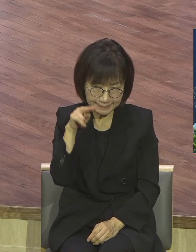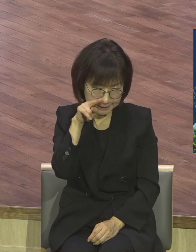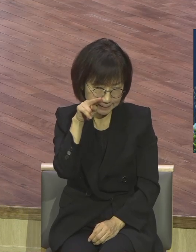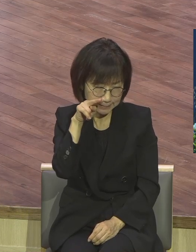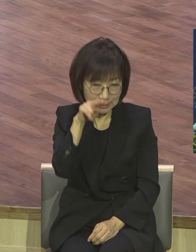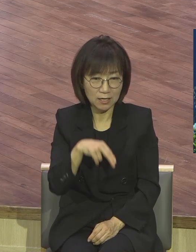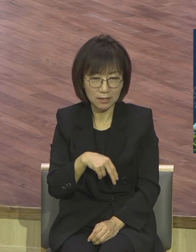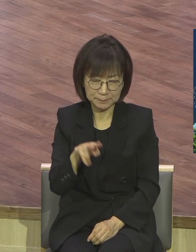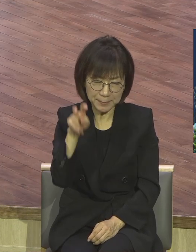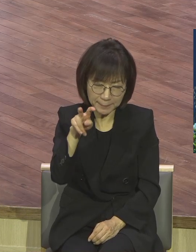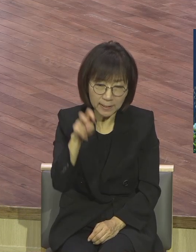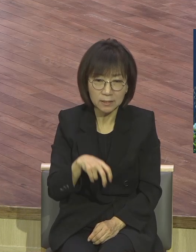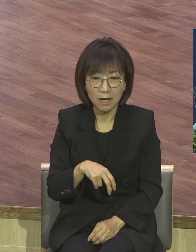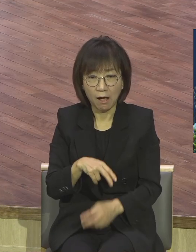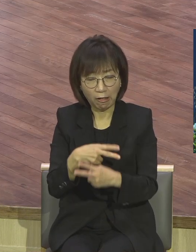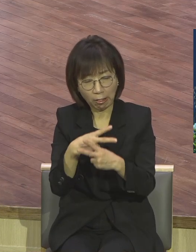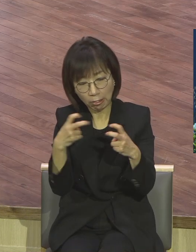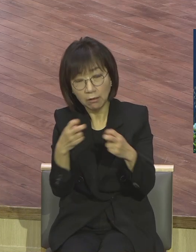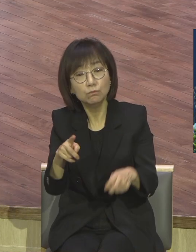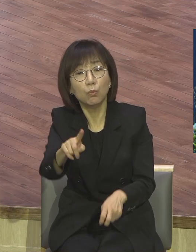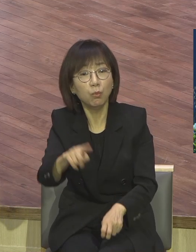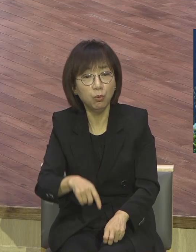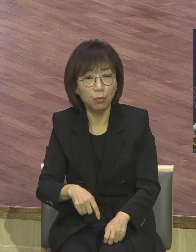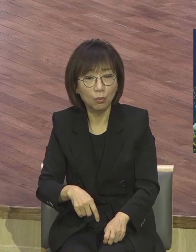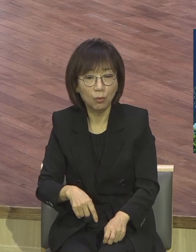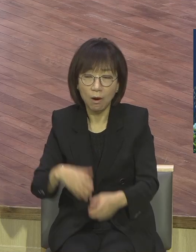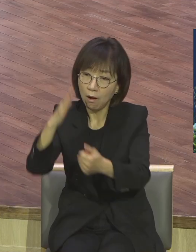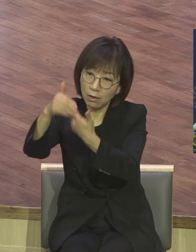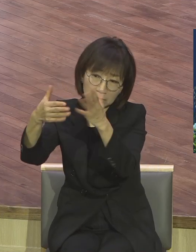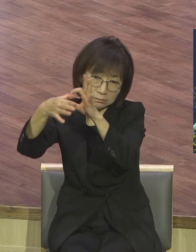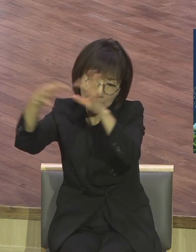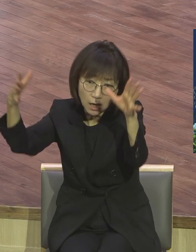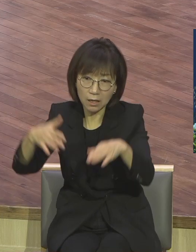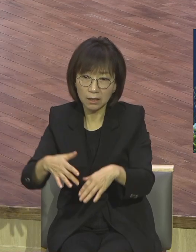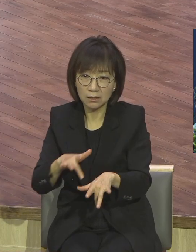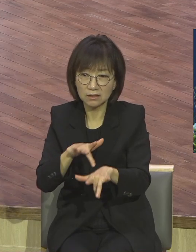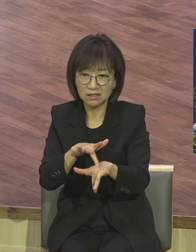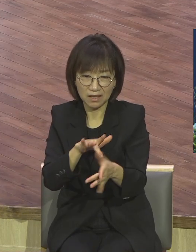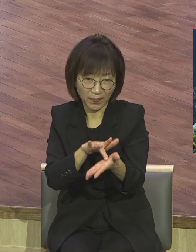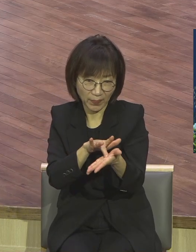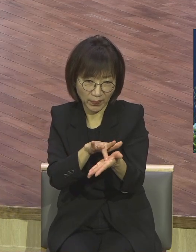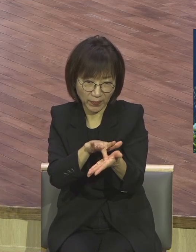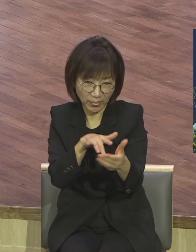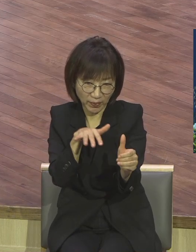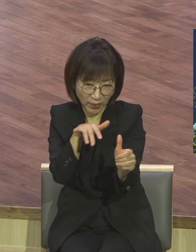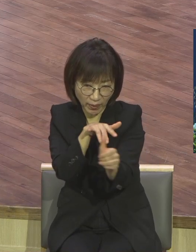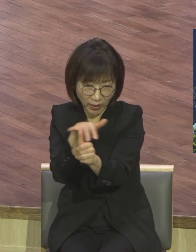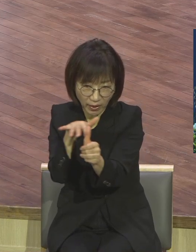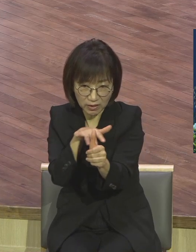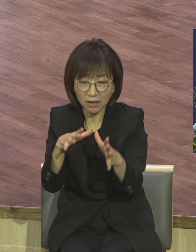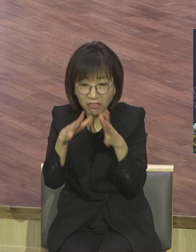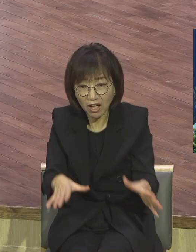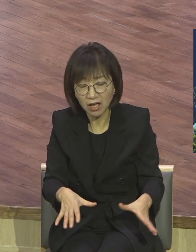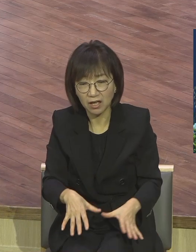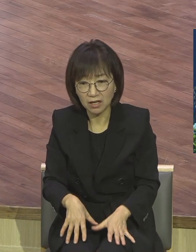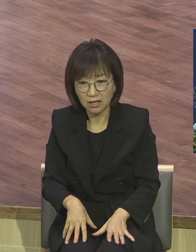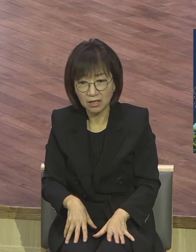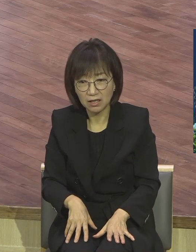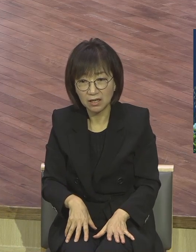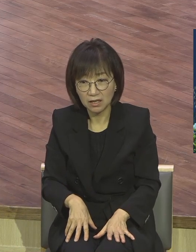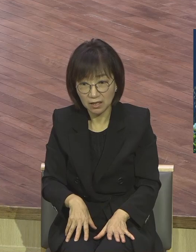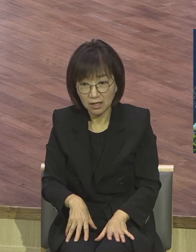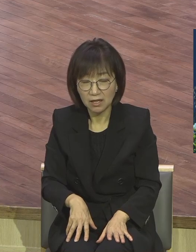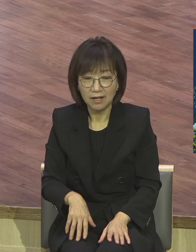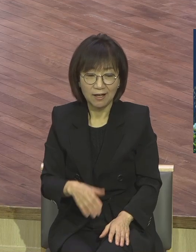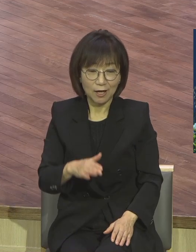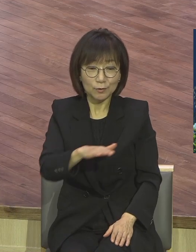시기하고 질투하고 그 사단이 주는 가라지지요. 그 속은 거지요. 예수